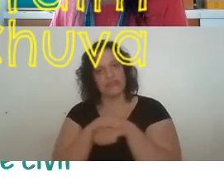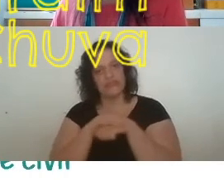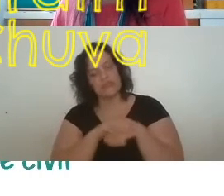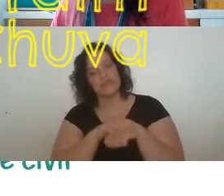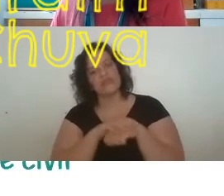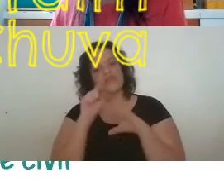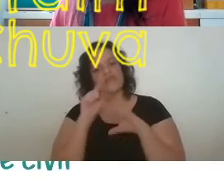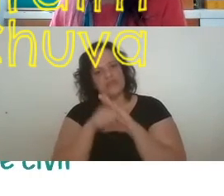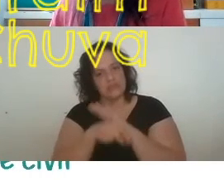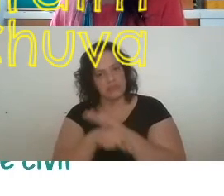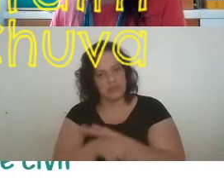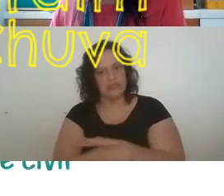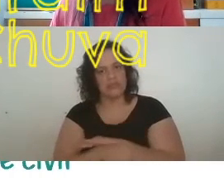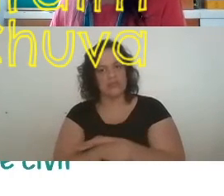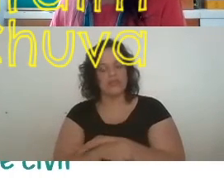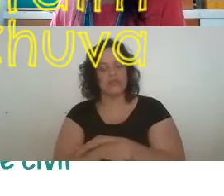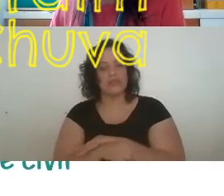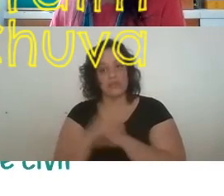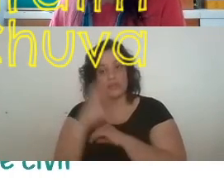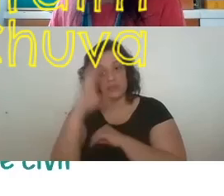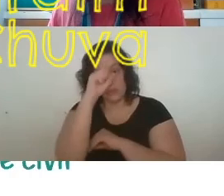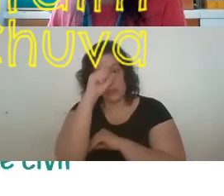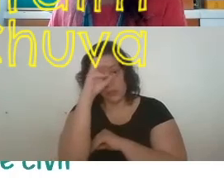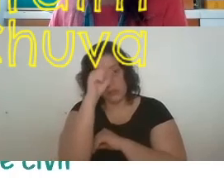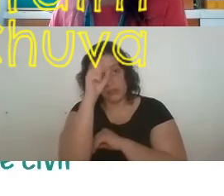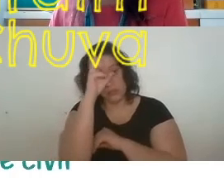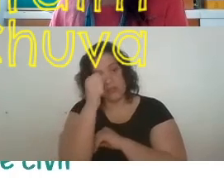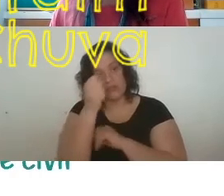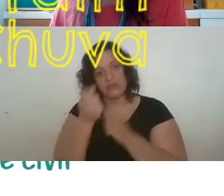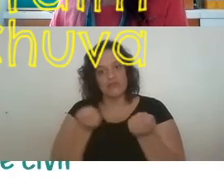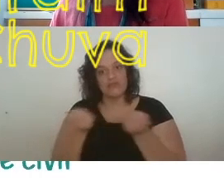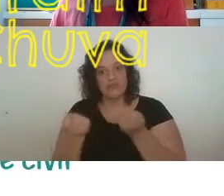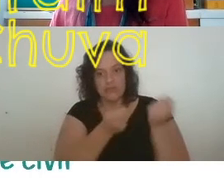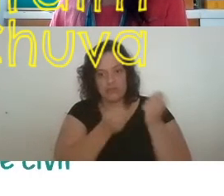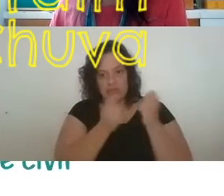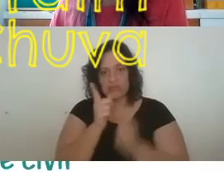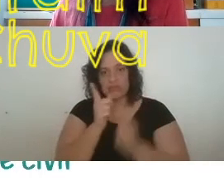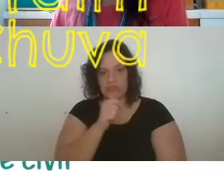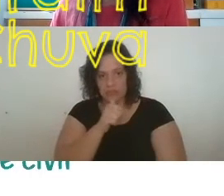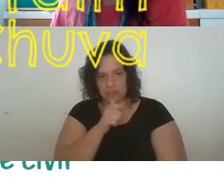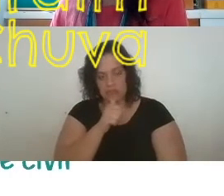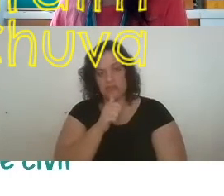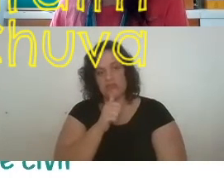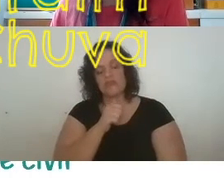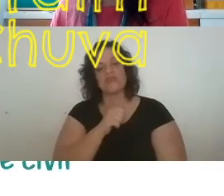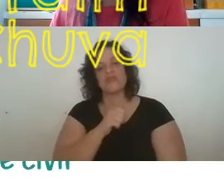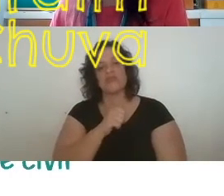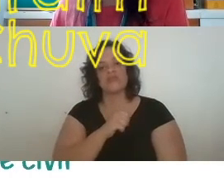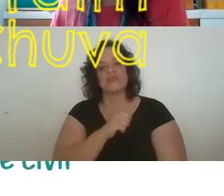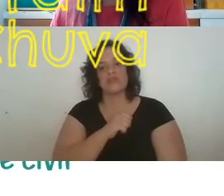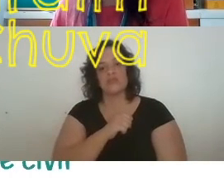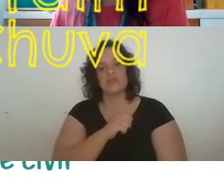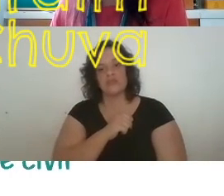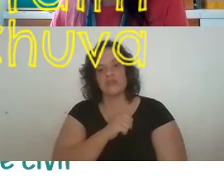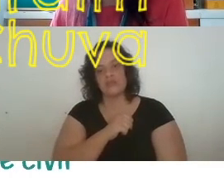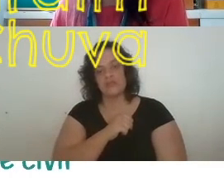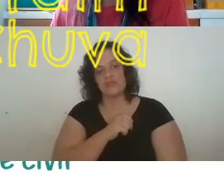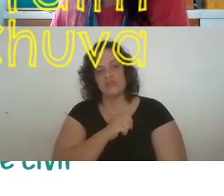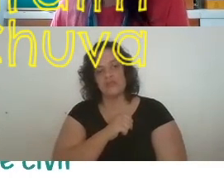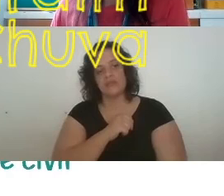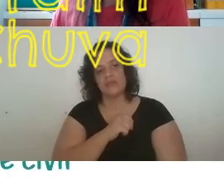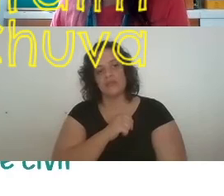né, esse aprendizado do manejo das águas de uma forma integrada. Então, a gente, na quarta